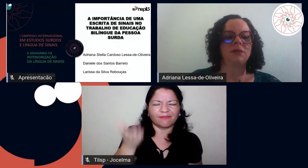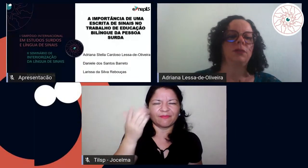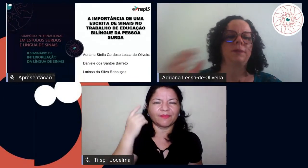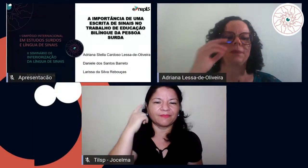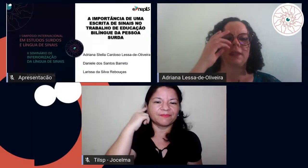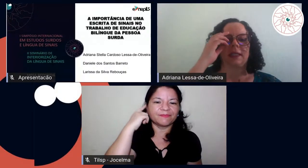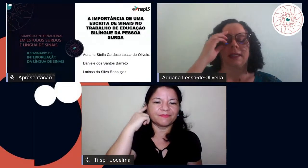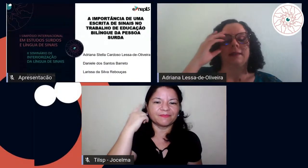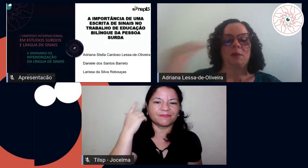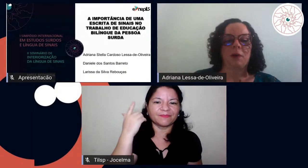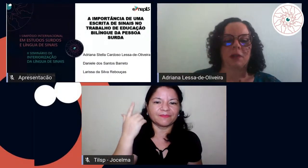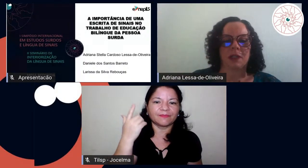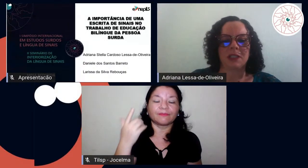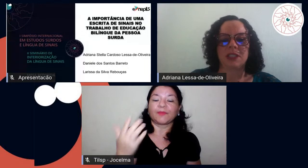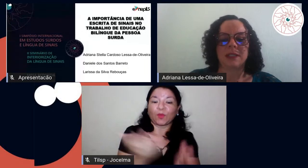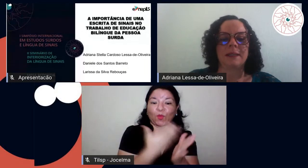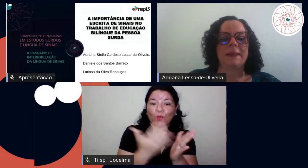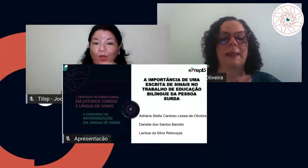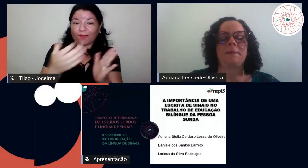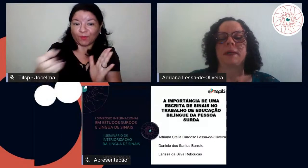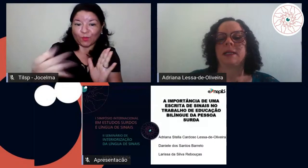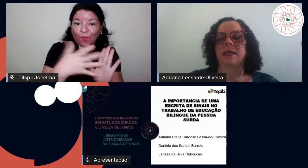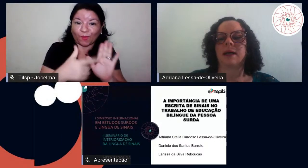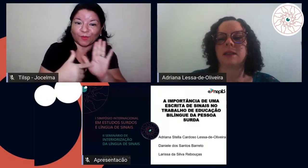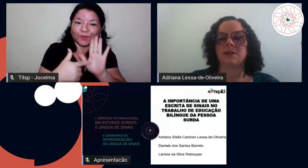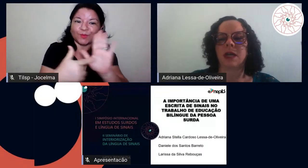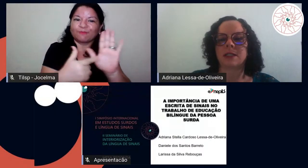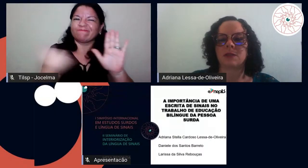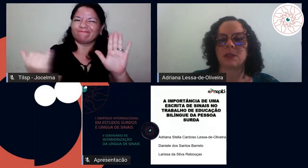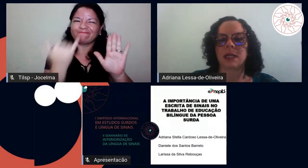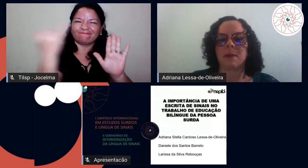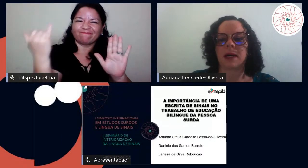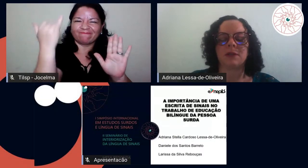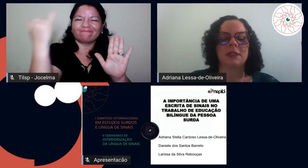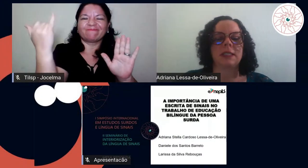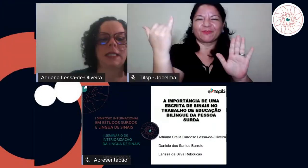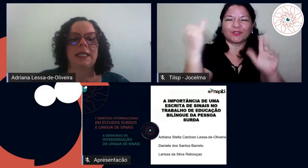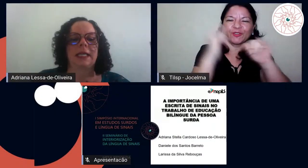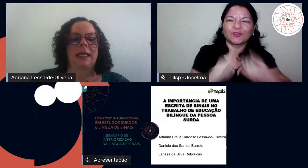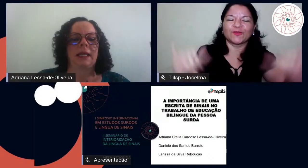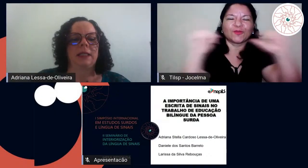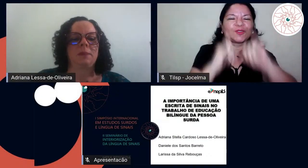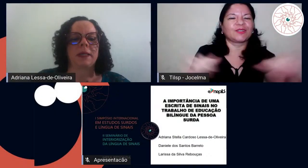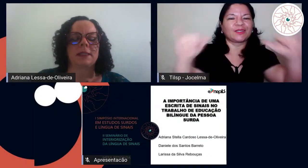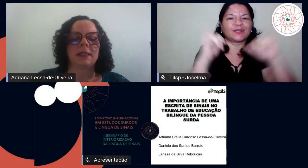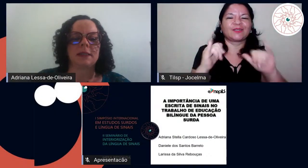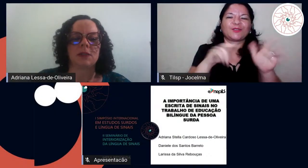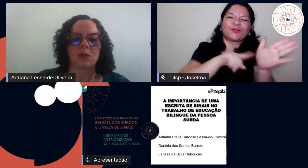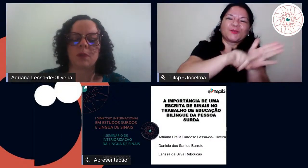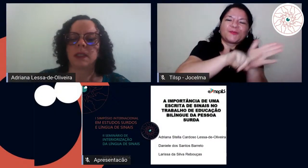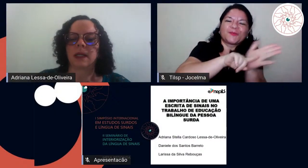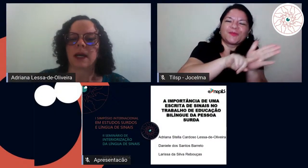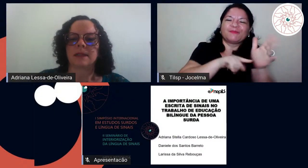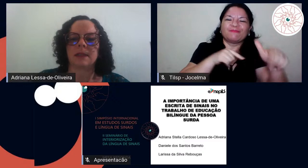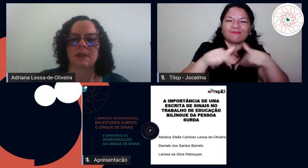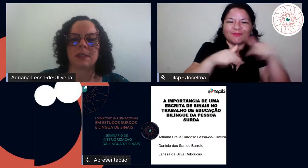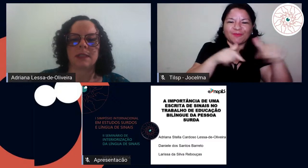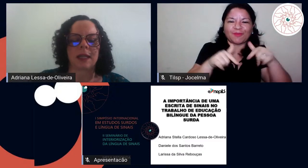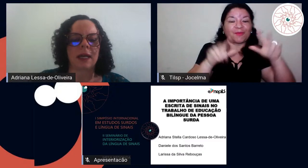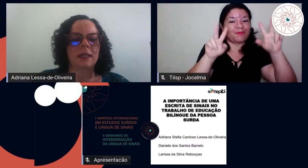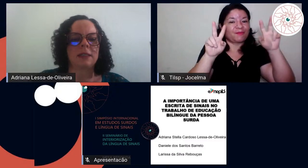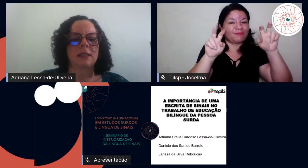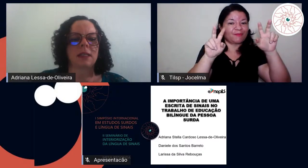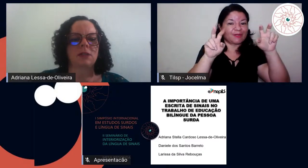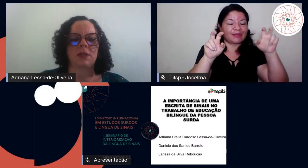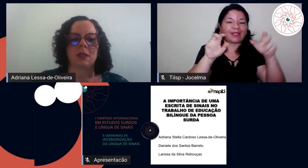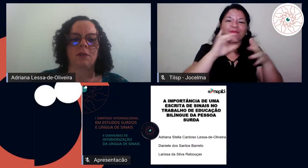desse livro tão importante, né, para a divulgação dos trabalhos eh de pesquisa sobre as línguas